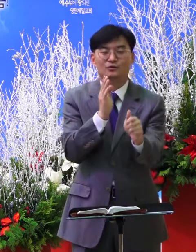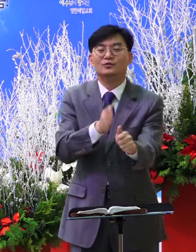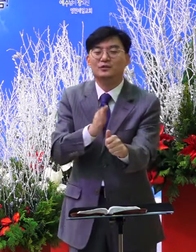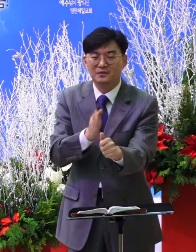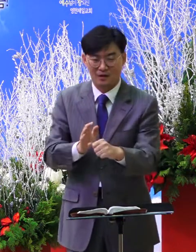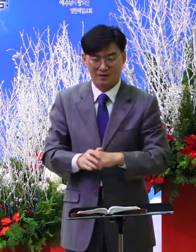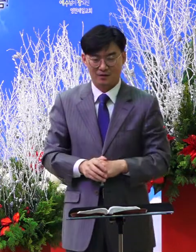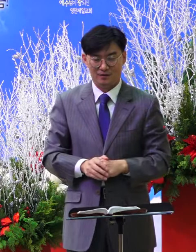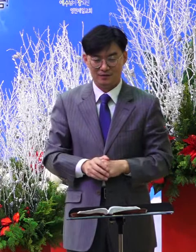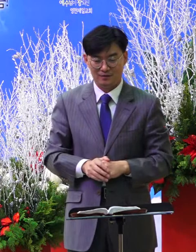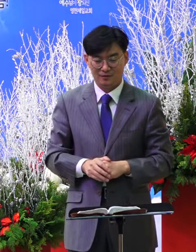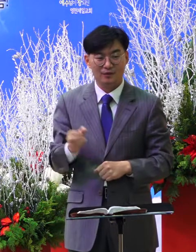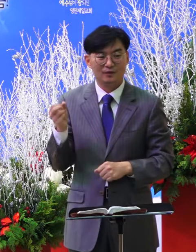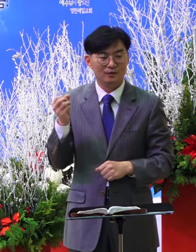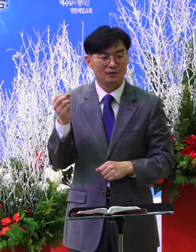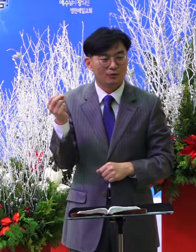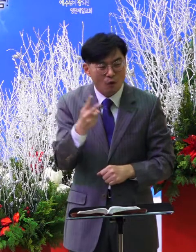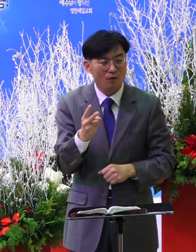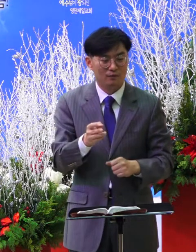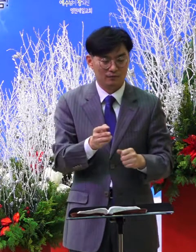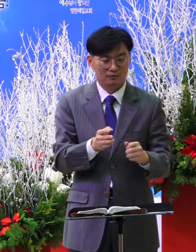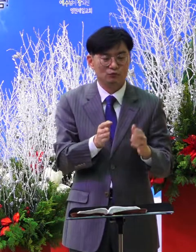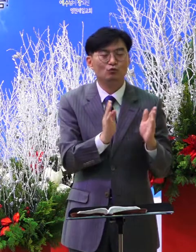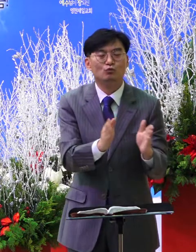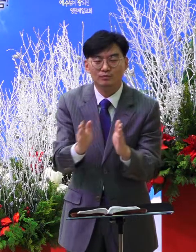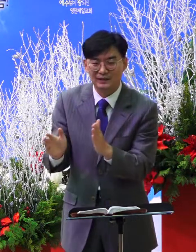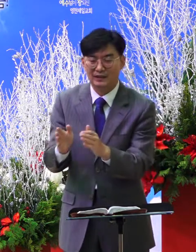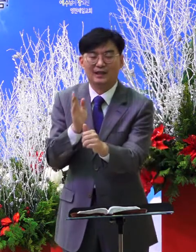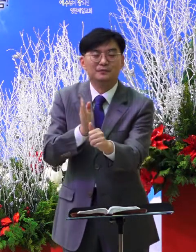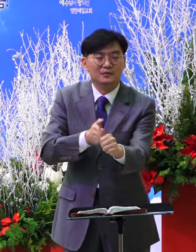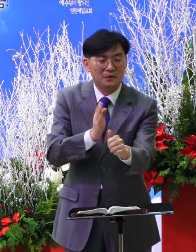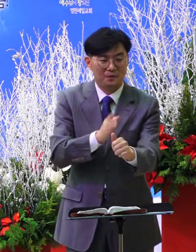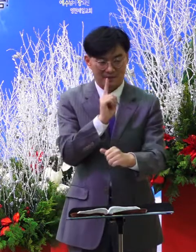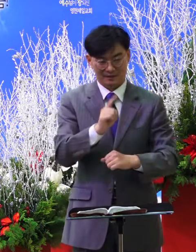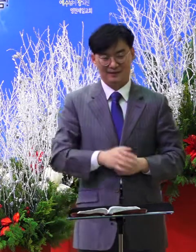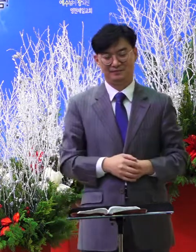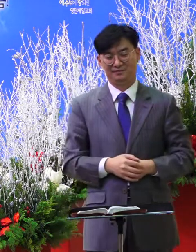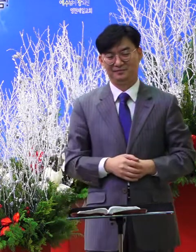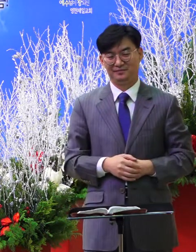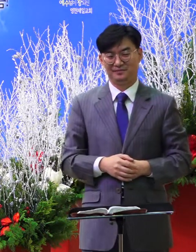깨어 준비하는 삶을 살아라 하는 것입니다.